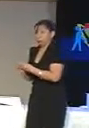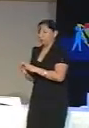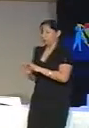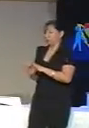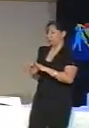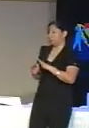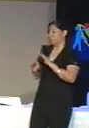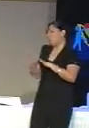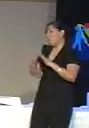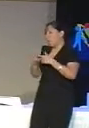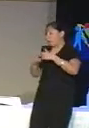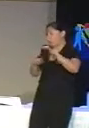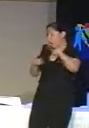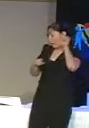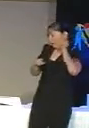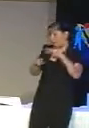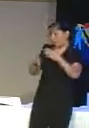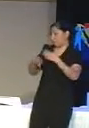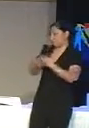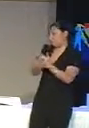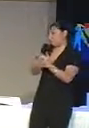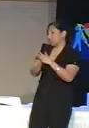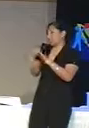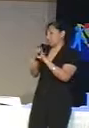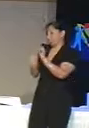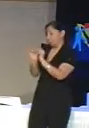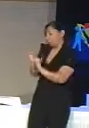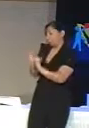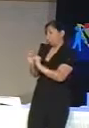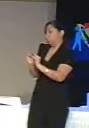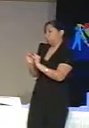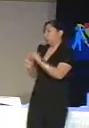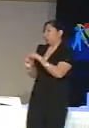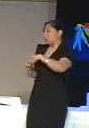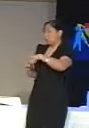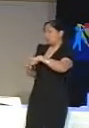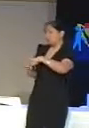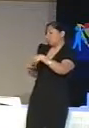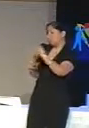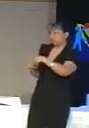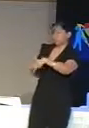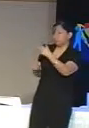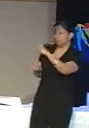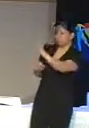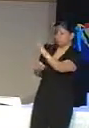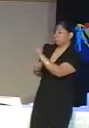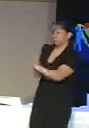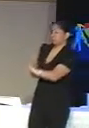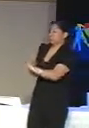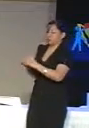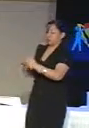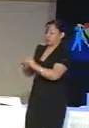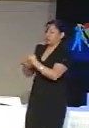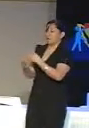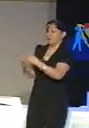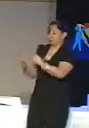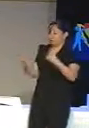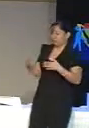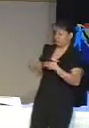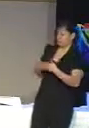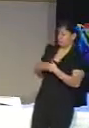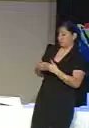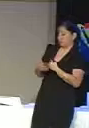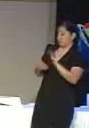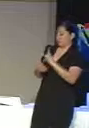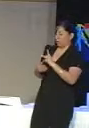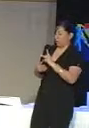prematuros es de 12 a 13%, ¿sí? Consume más su atención más del 50% del